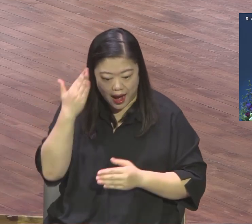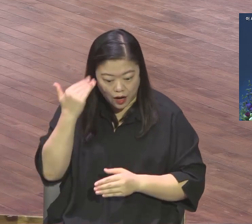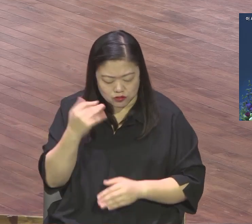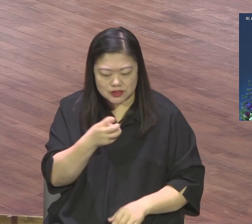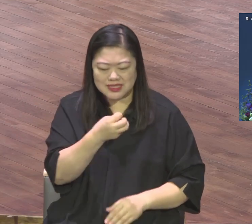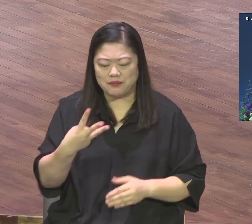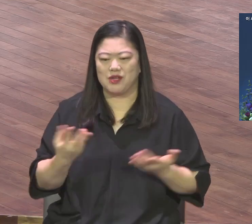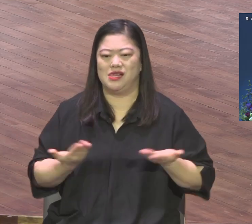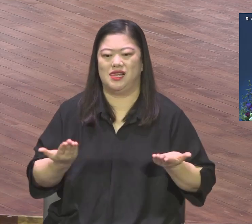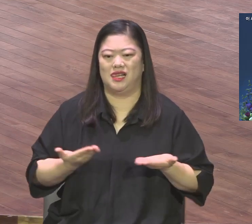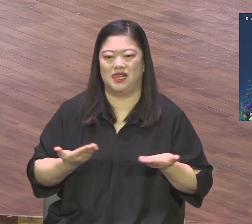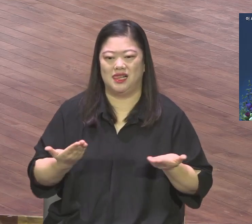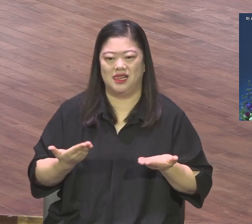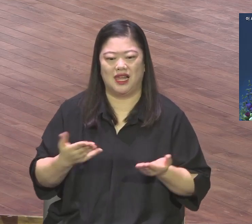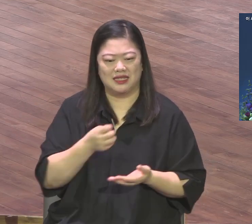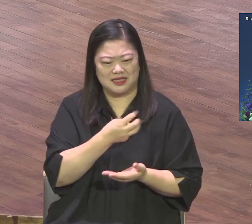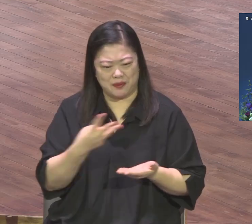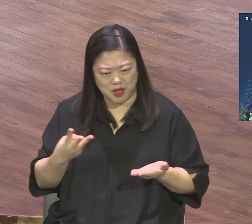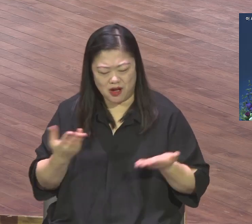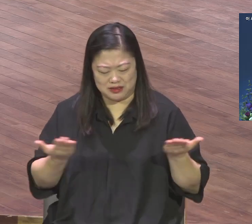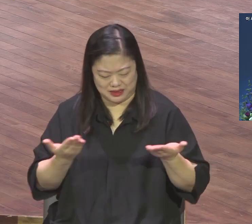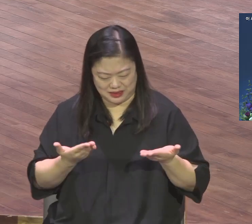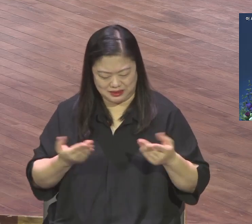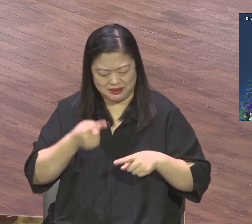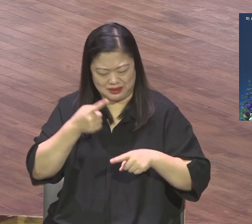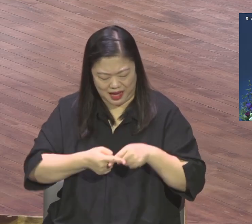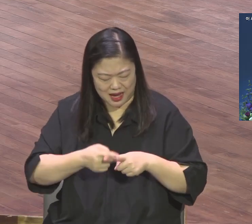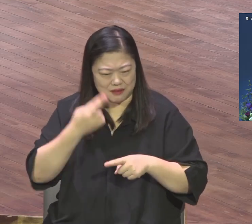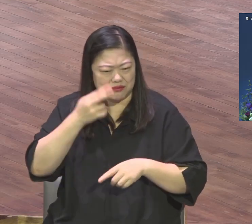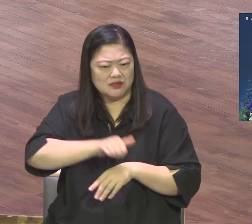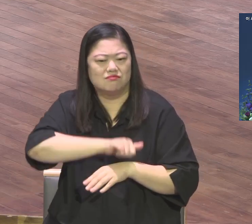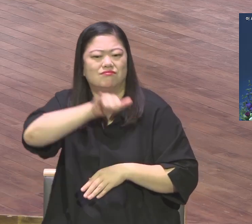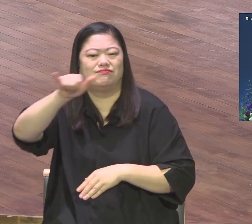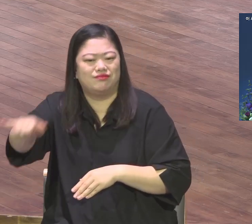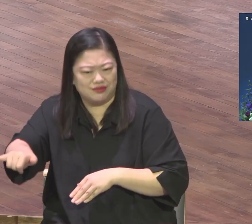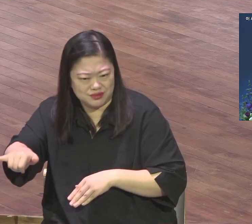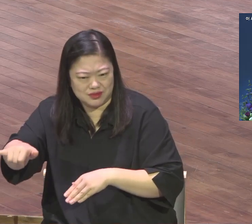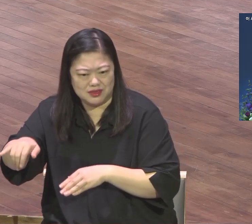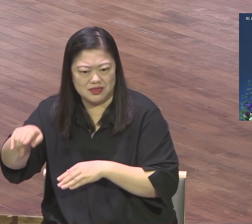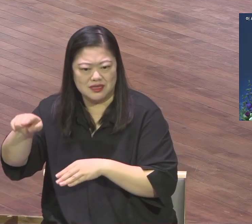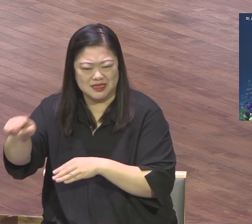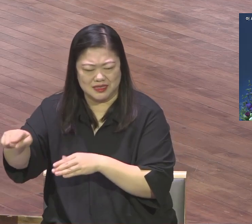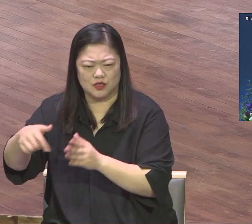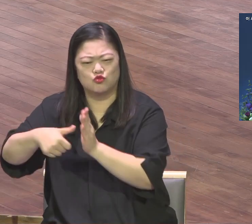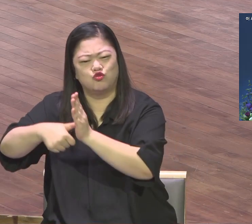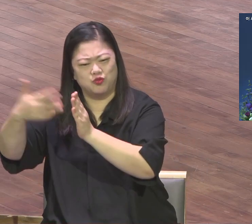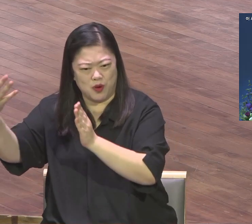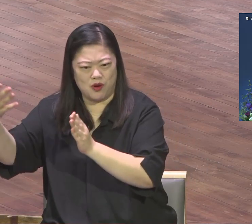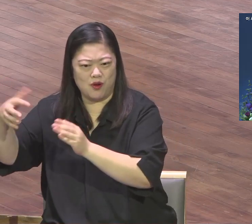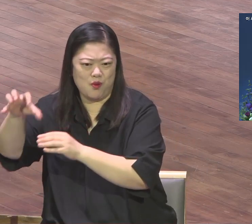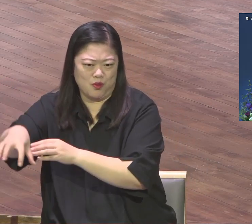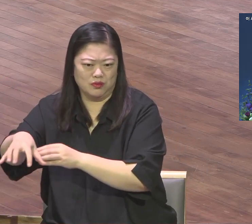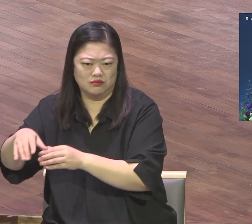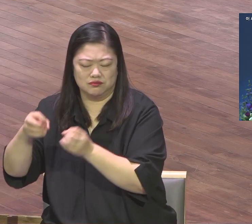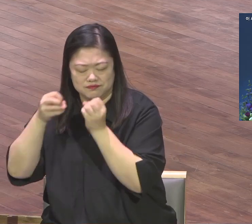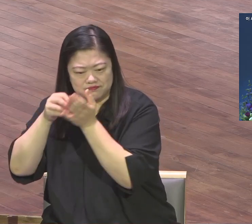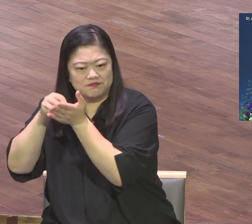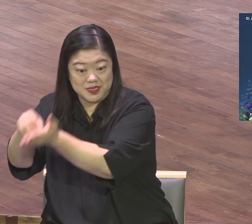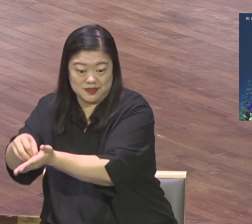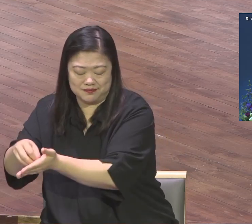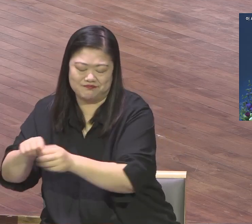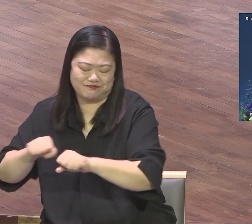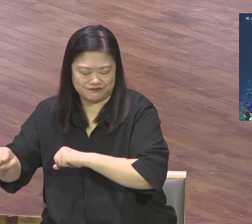일반 청년이라고 달랐어요. 완전히 그렇게 헌신적으로 그 당시 기도원을 할 정도니까 청년이